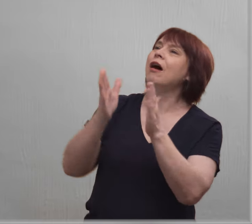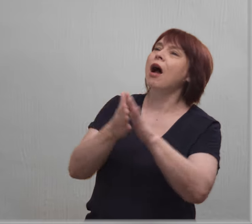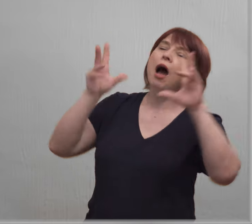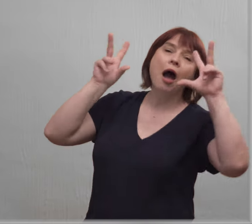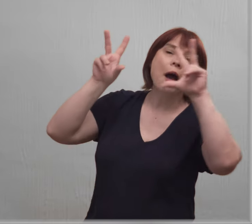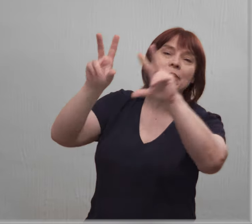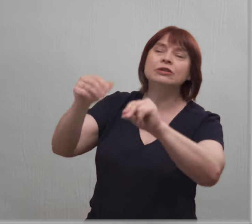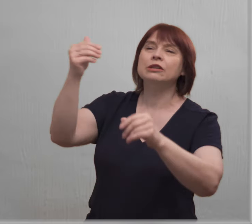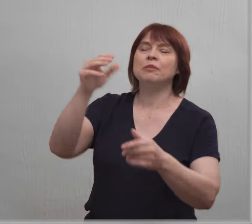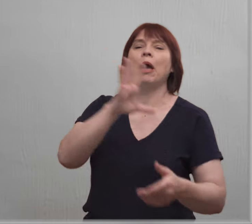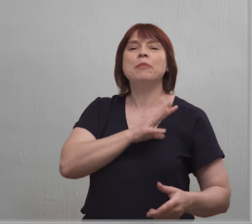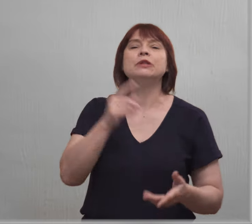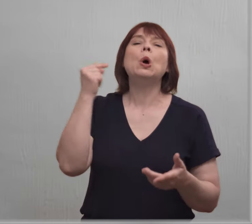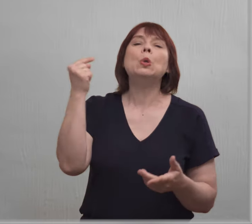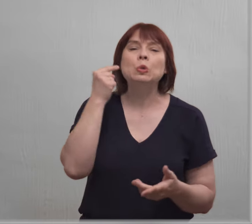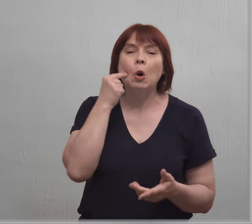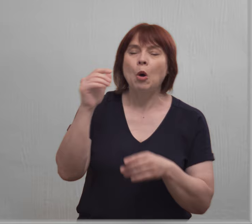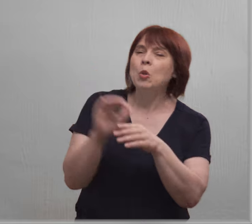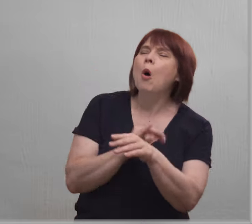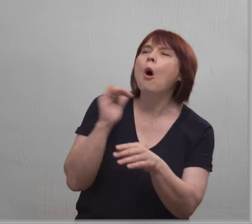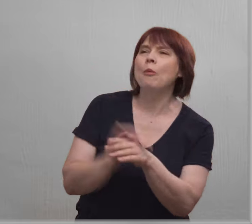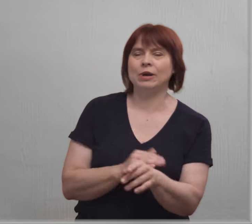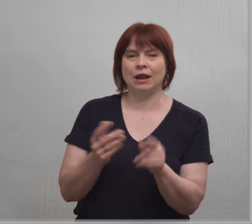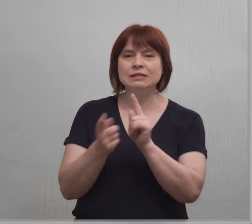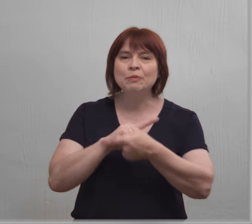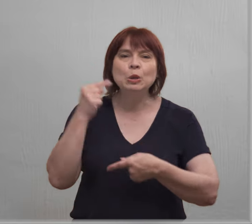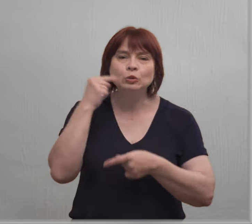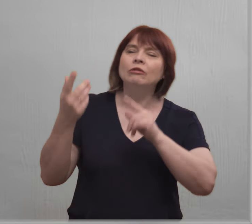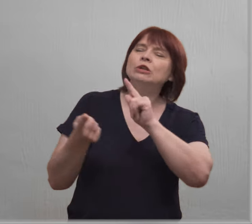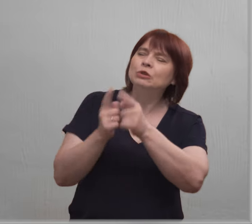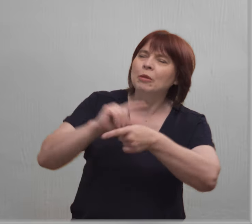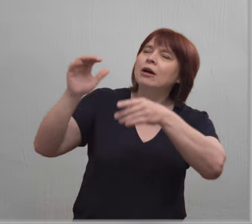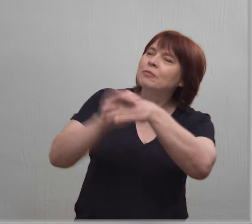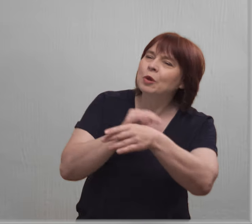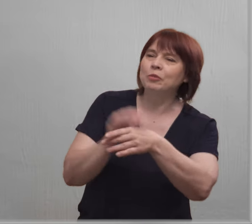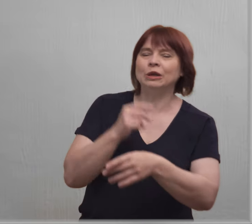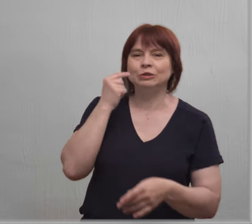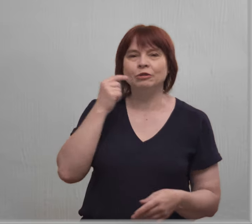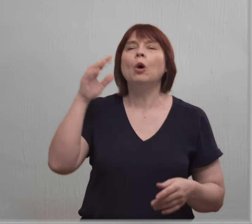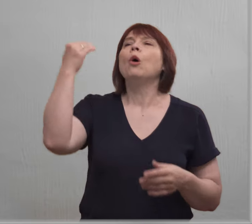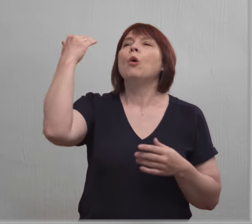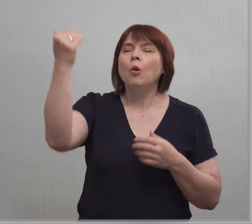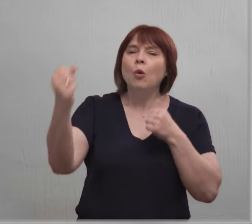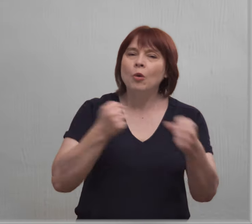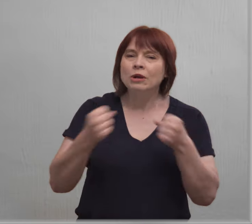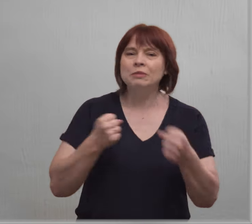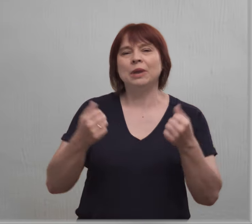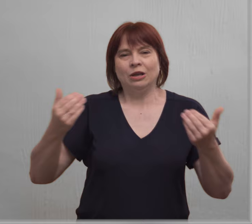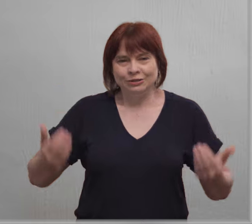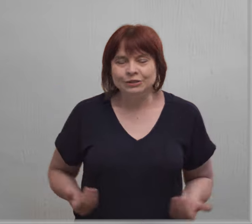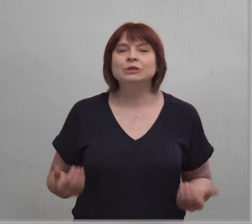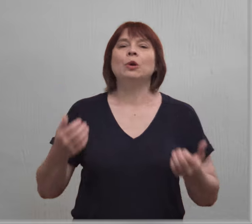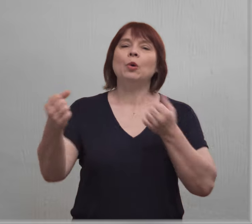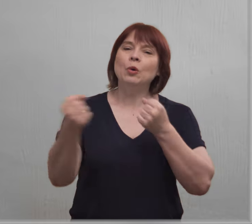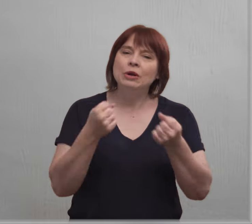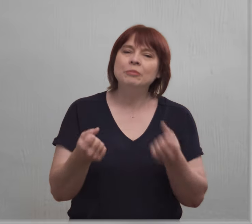обещать Тебе доброй совести, Господь. Я молюсь Тебе, Господь, укрепи это сердце, укрепи эту жизнь, Господь, и пусть Твоя слава будет явлена в